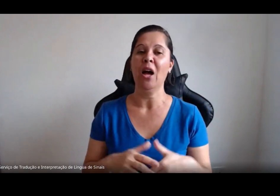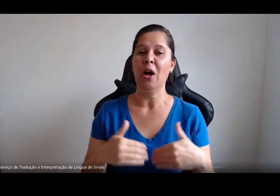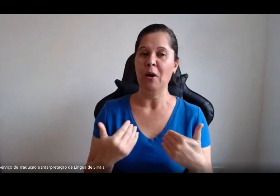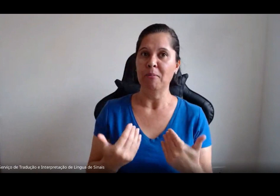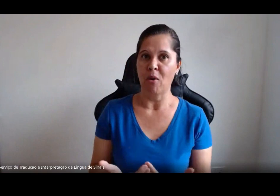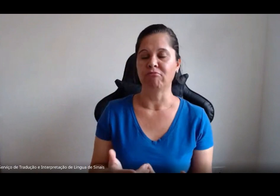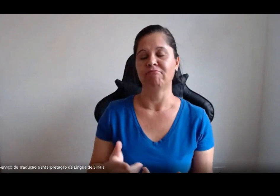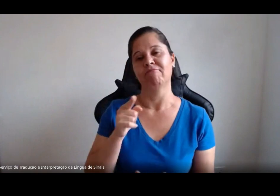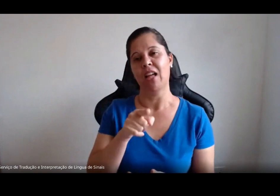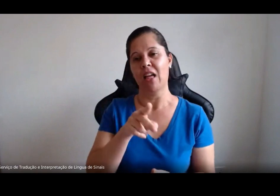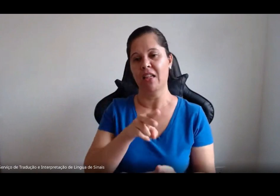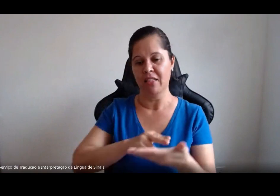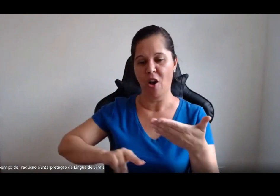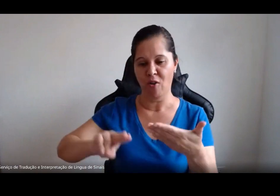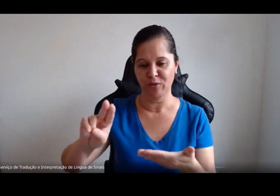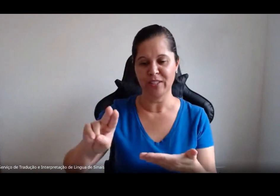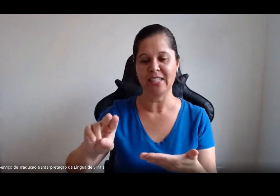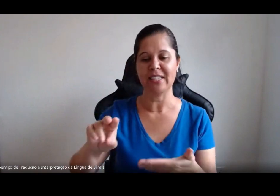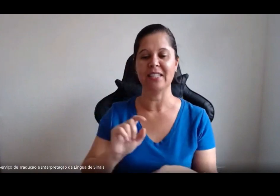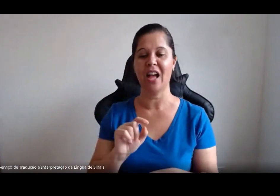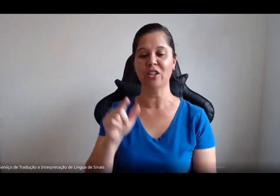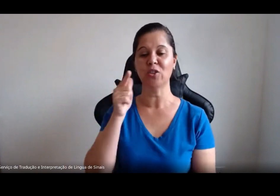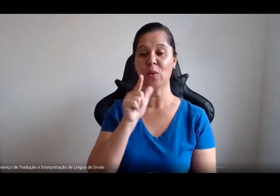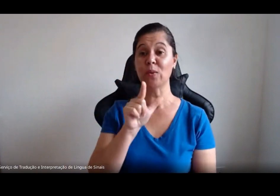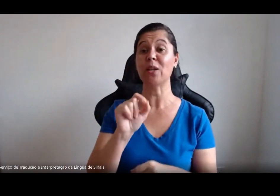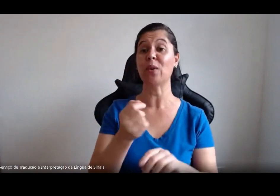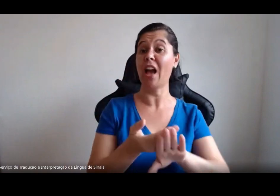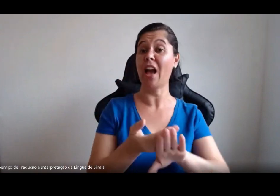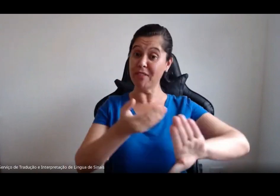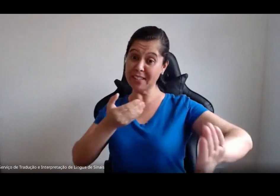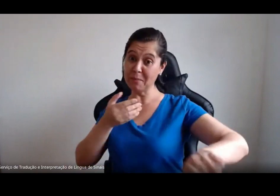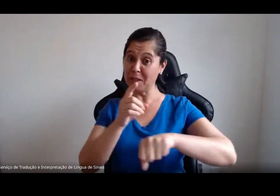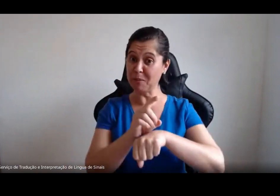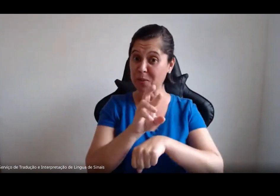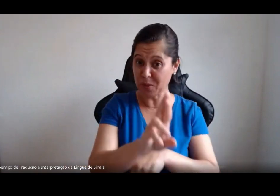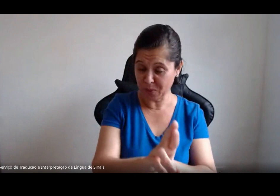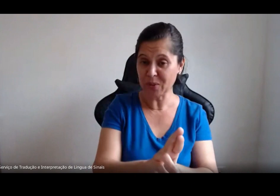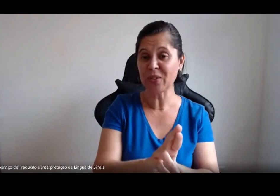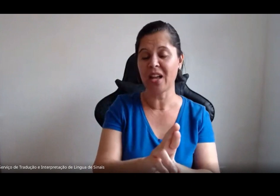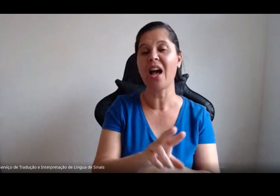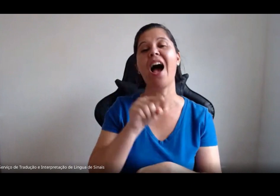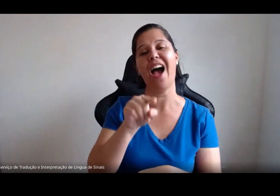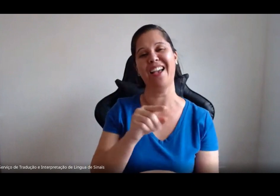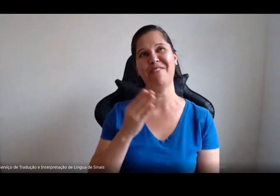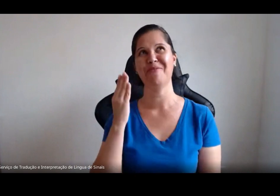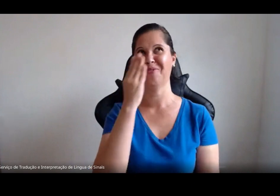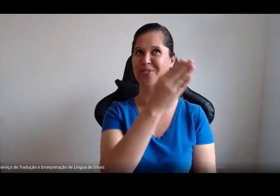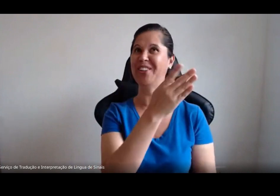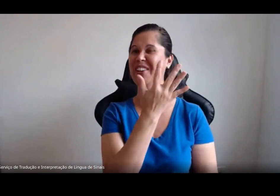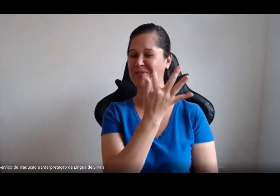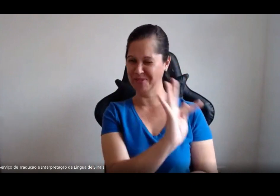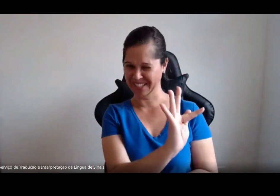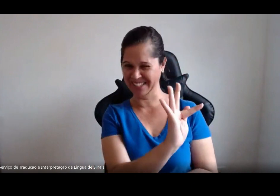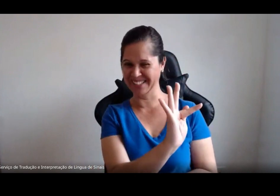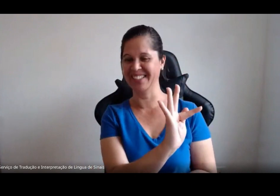Quando obtivemos de nossa universidade, né, que era a UFOP, licença para fazer o doutorado, fomos ambos para Besançon,